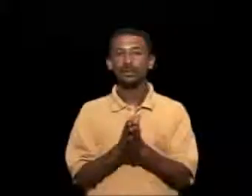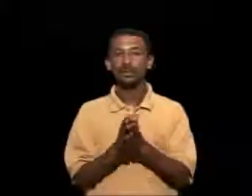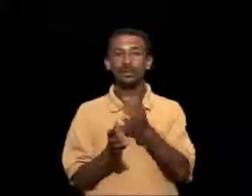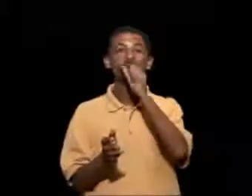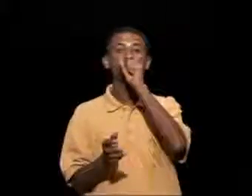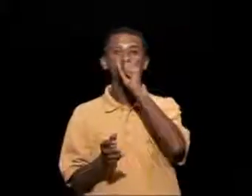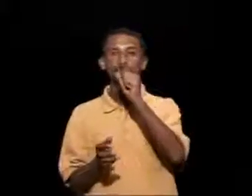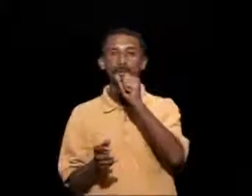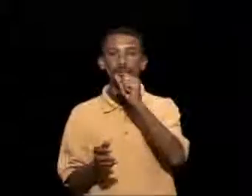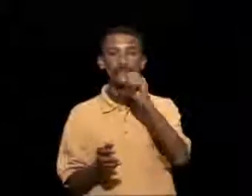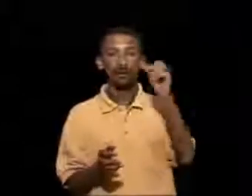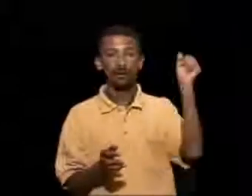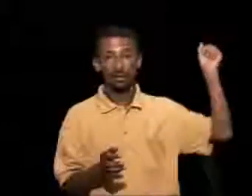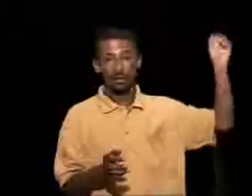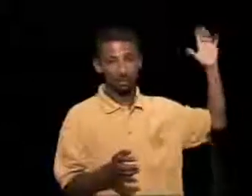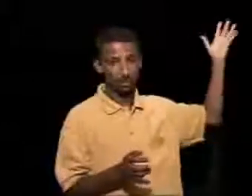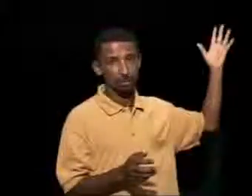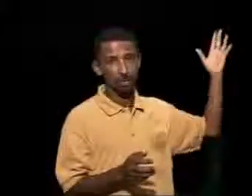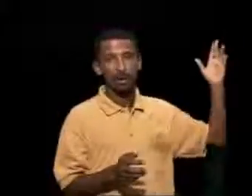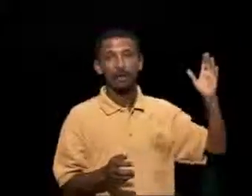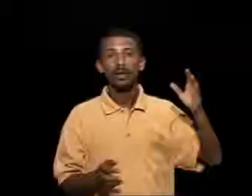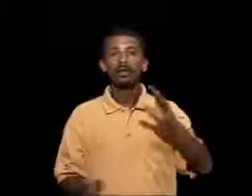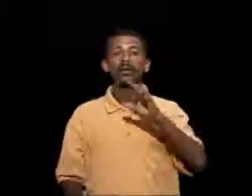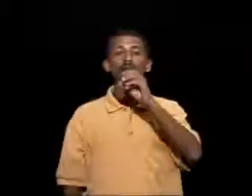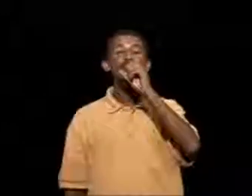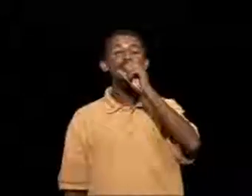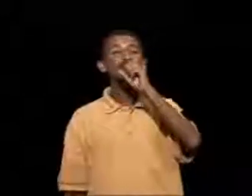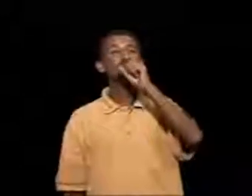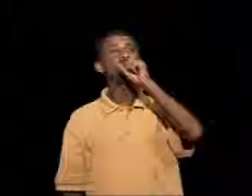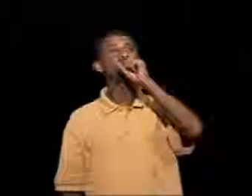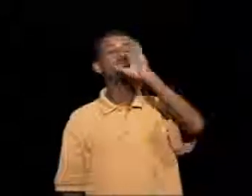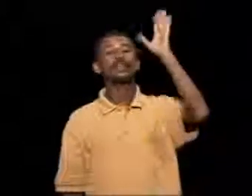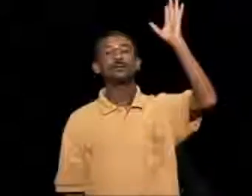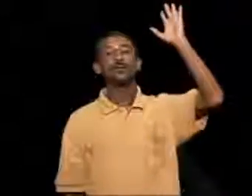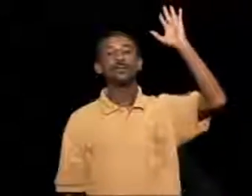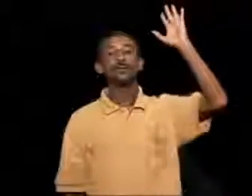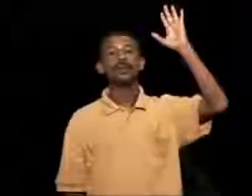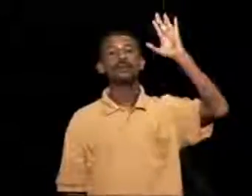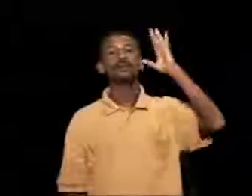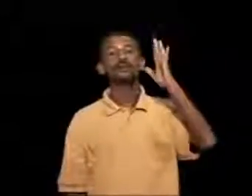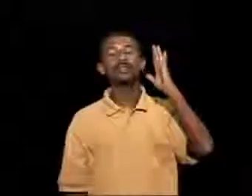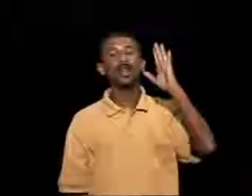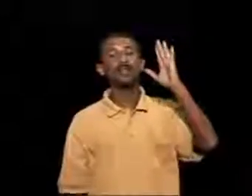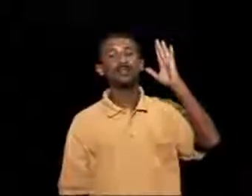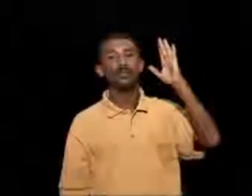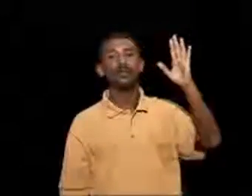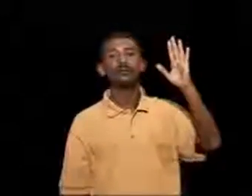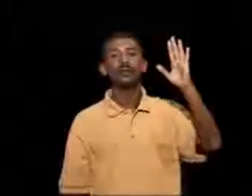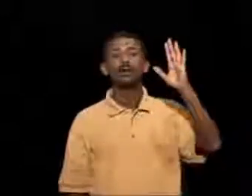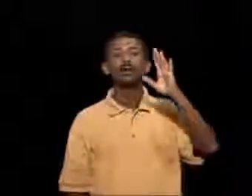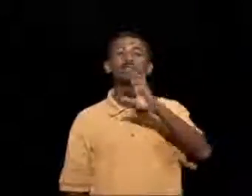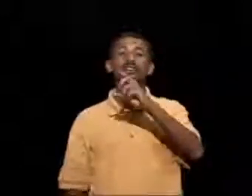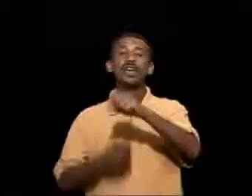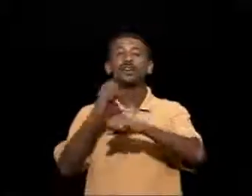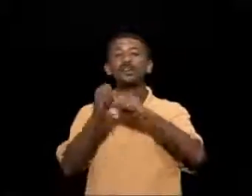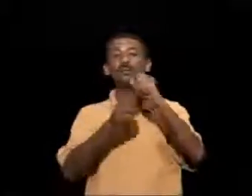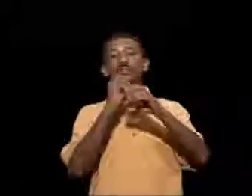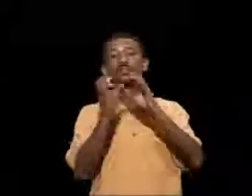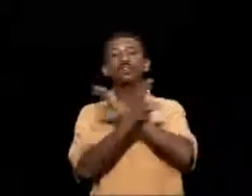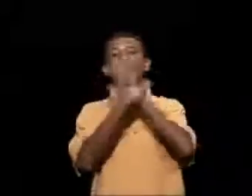ትንሽ ያው መጥራታቸው ነው። እንዴት ናችሁ? ዛሬ መቼም የመጣላችሁ ፊልም ተዛሬ በፊት